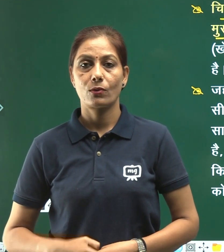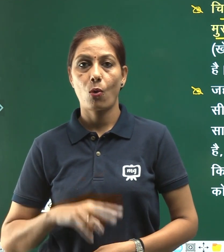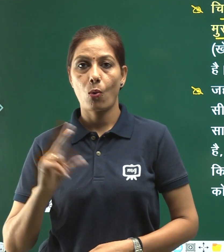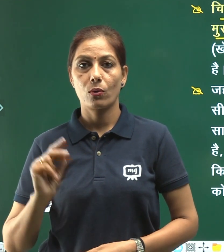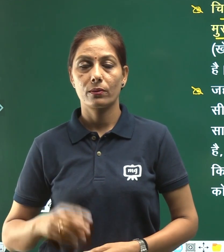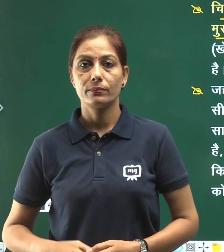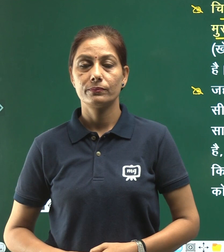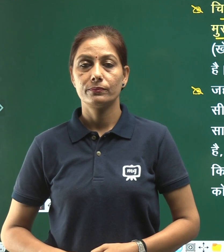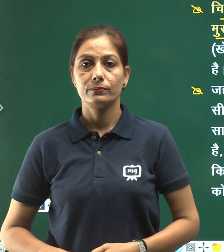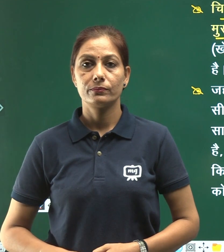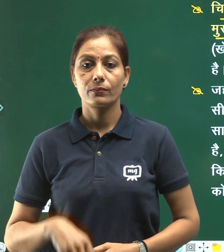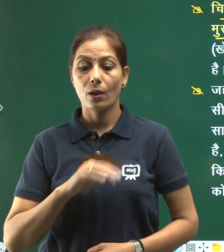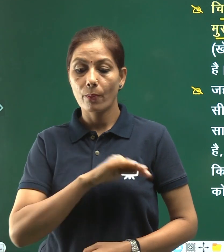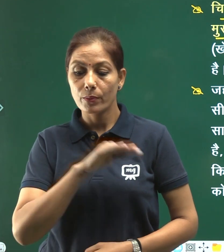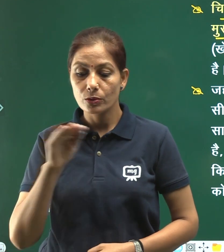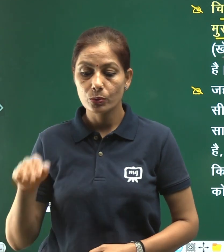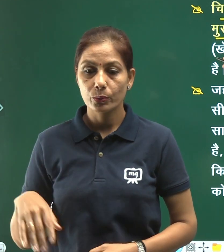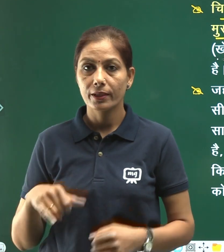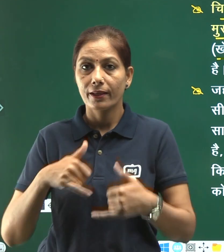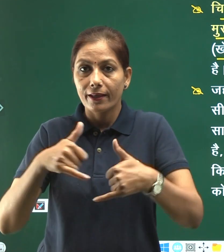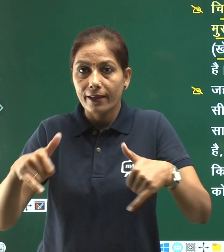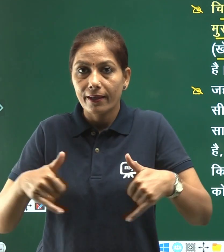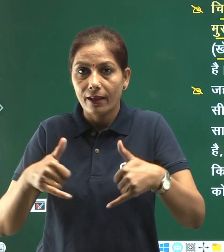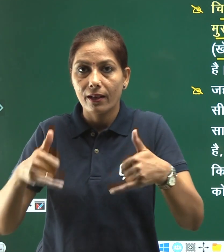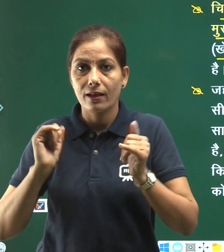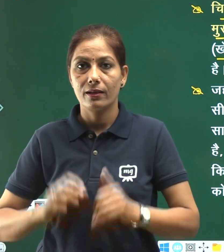और बच्चों की क्रीड़ा, खेल